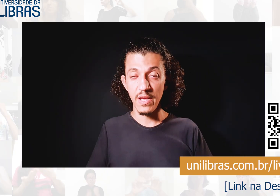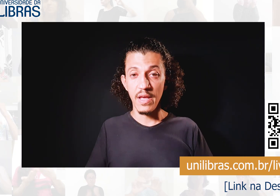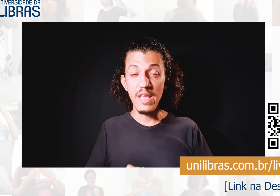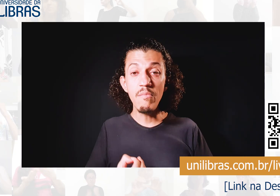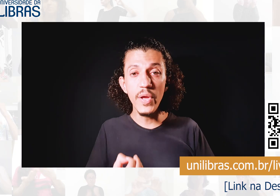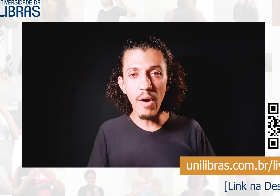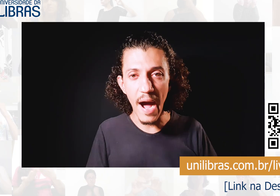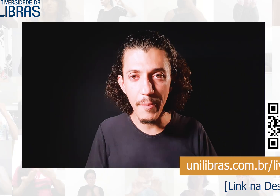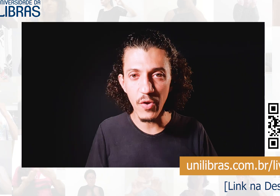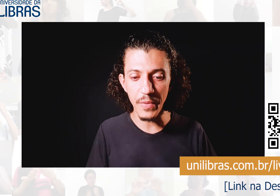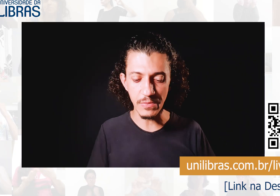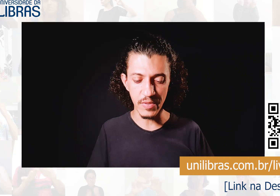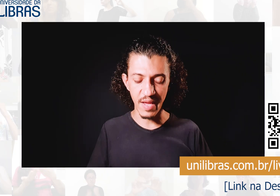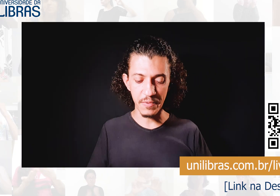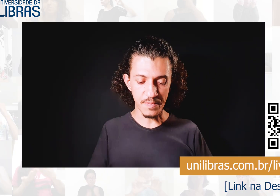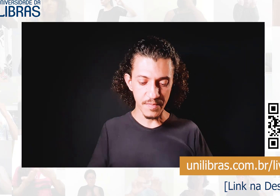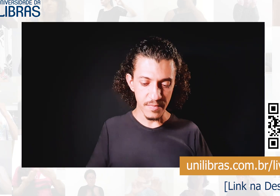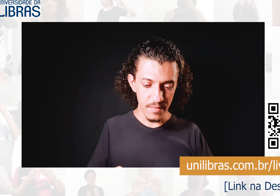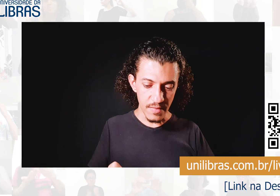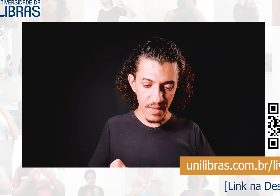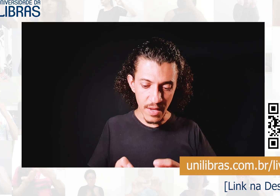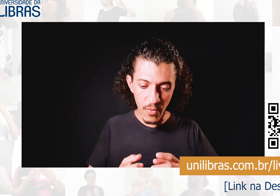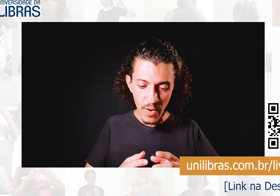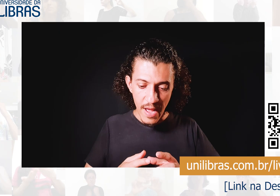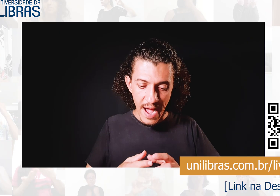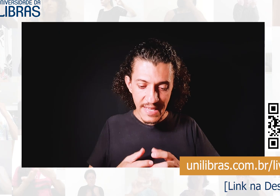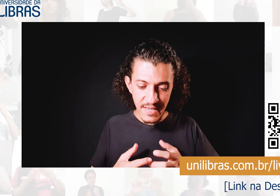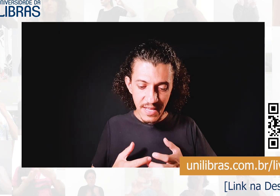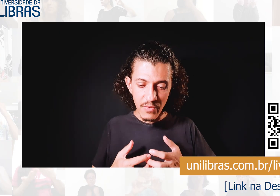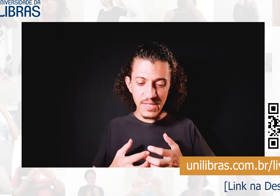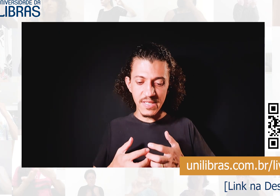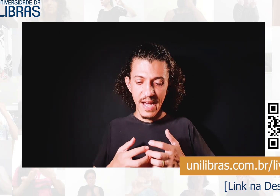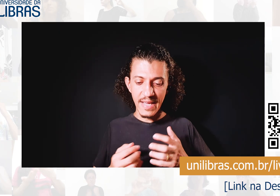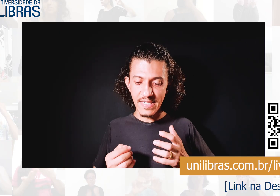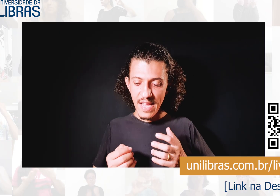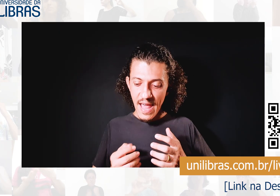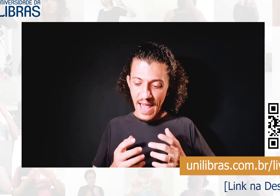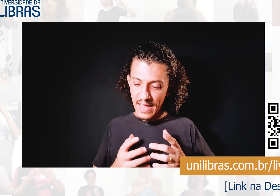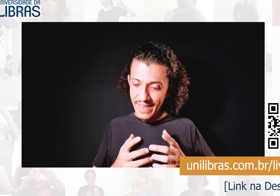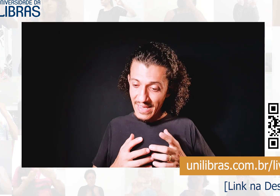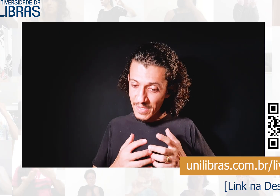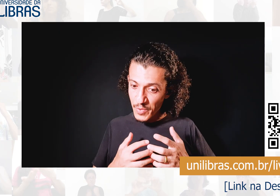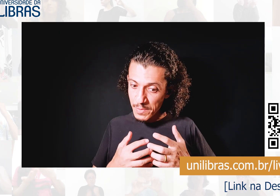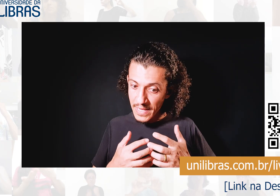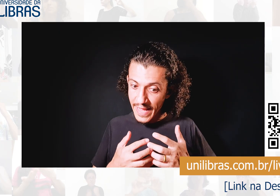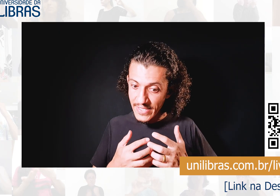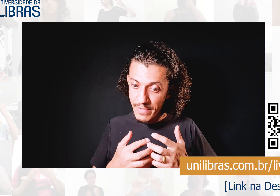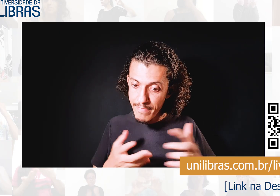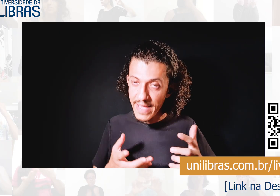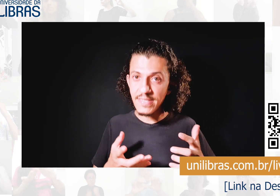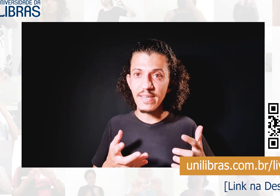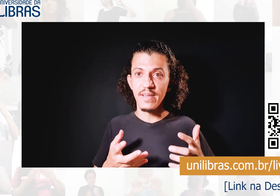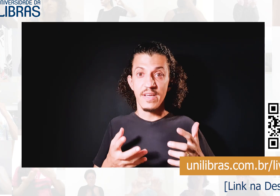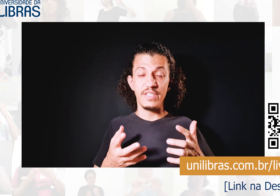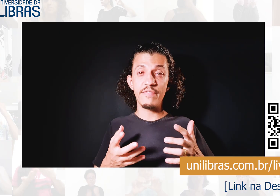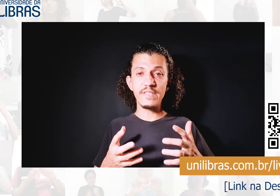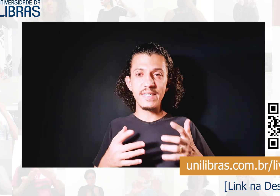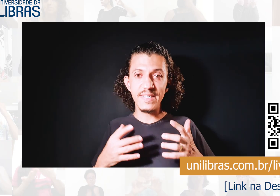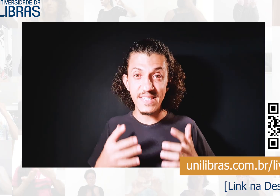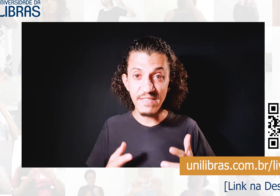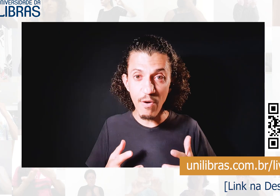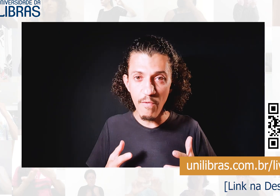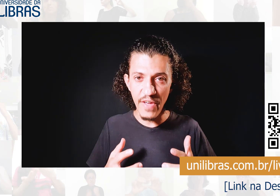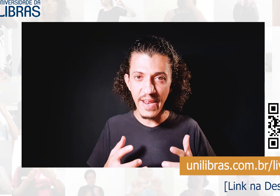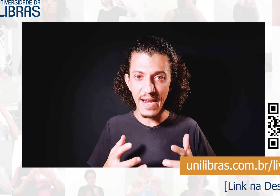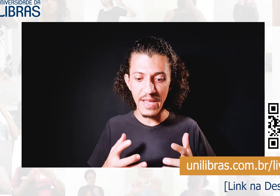Libras. E muito rápido ao mesmo tempo. Então, a escrita da língua de sinais, ela traz essa possibilidade imensa de